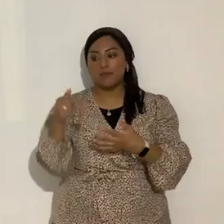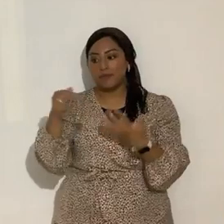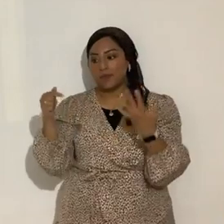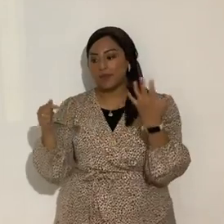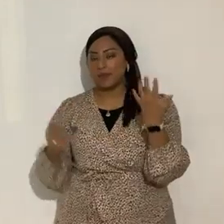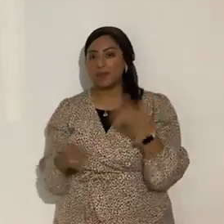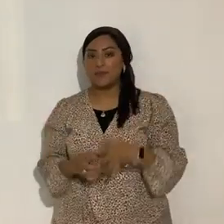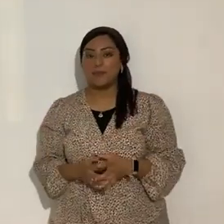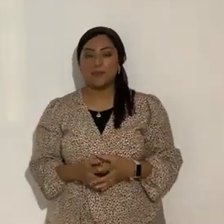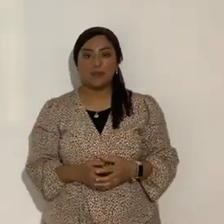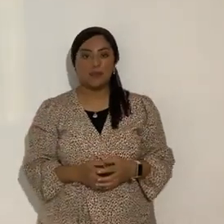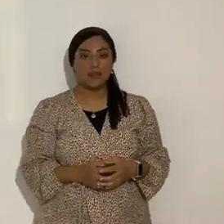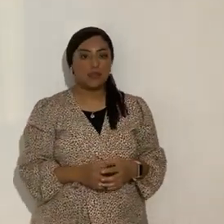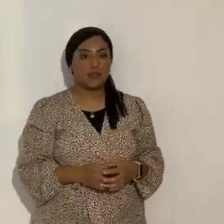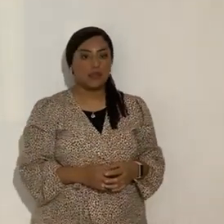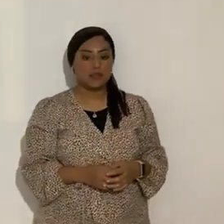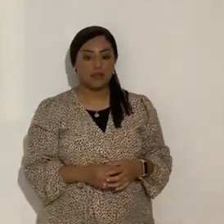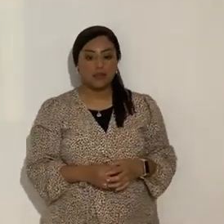en México.